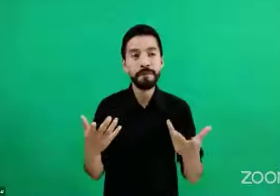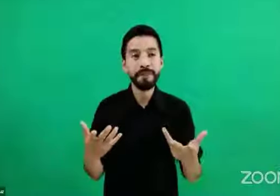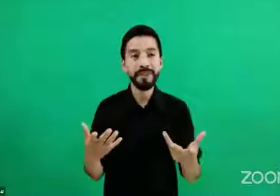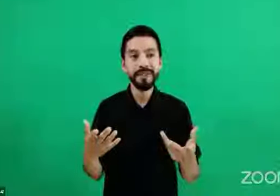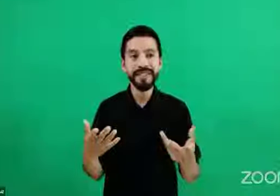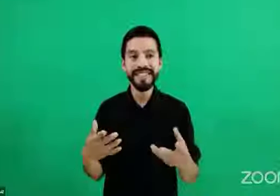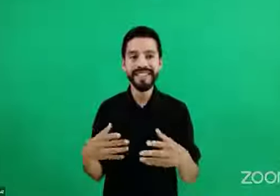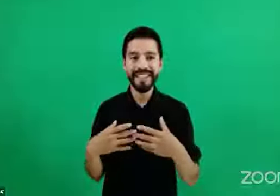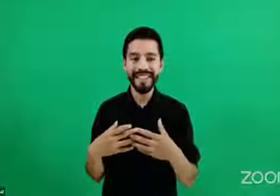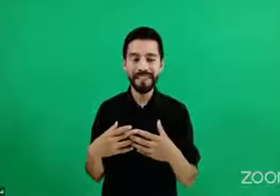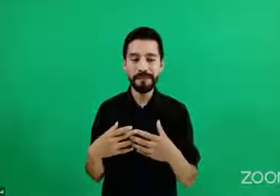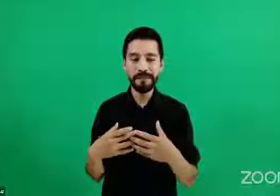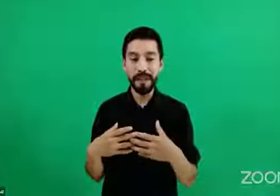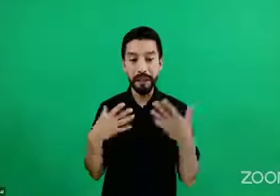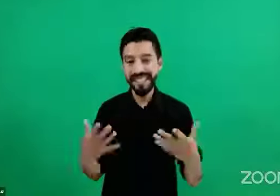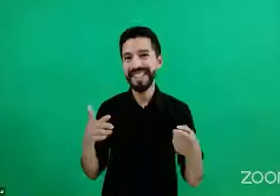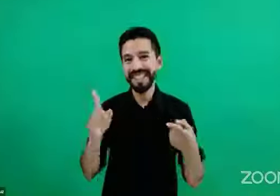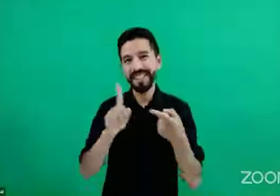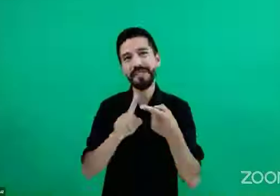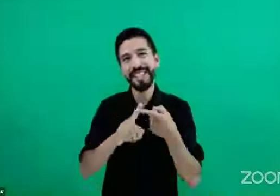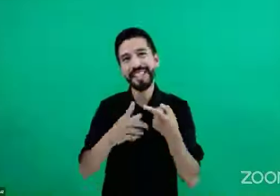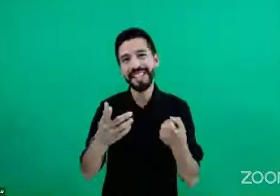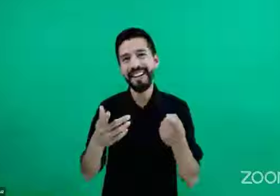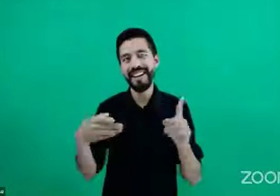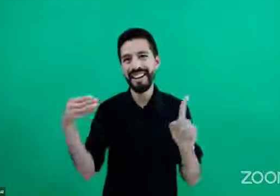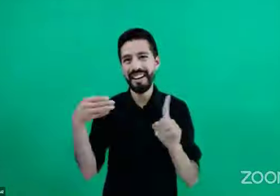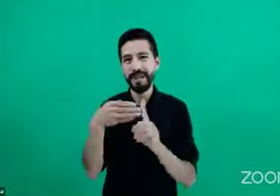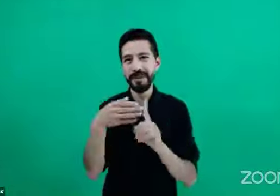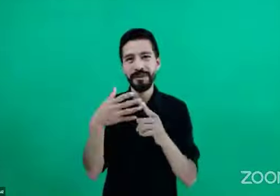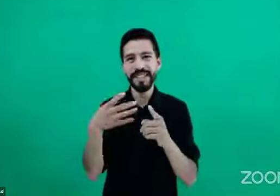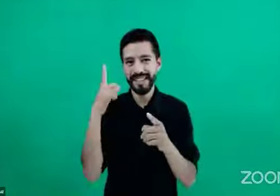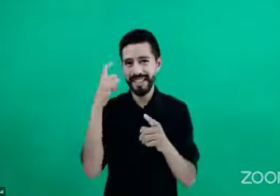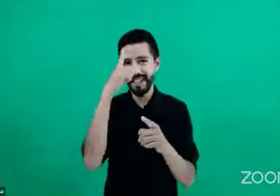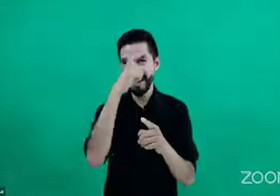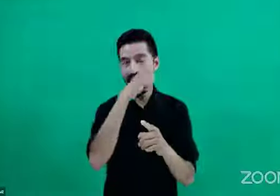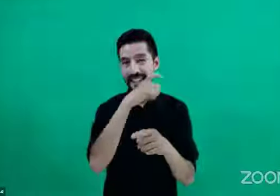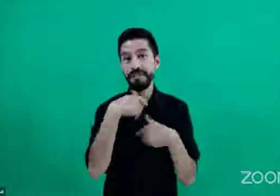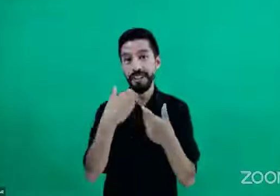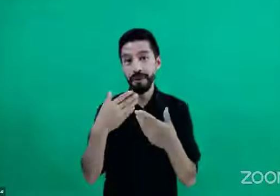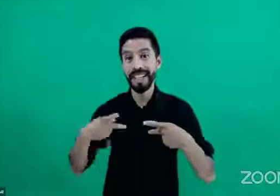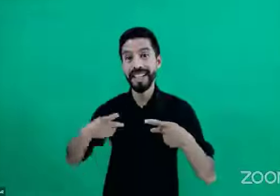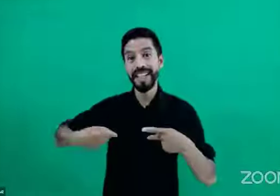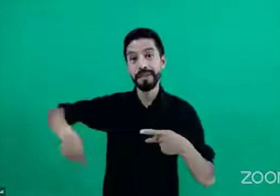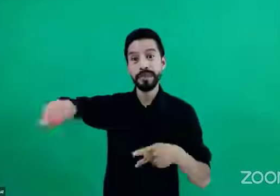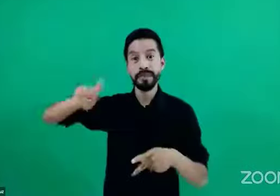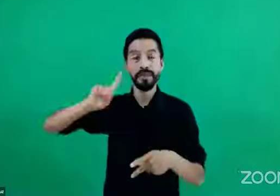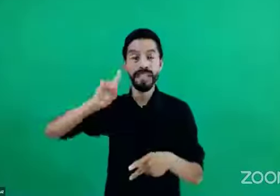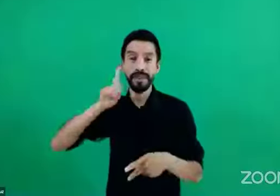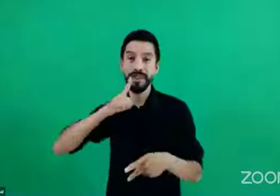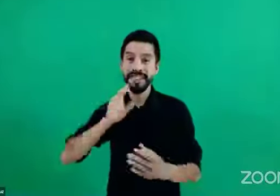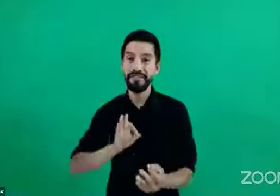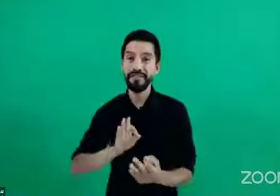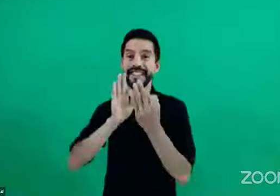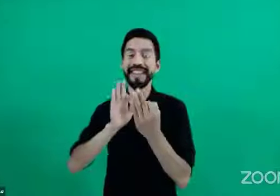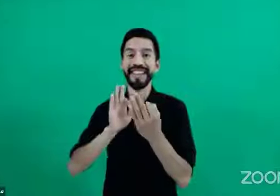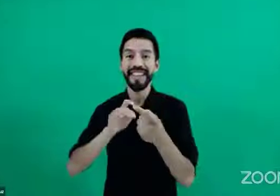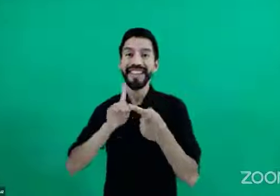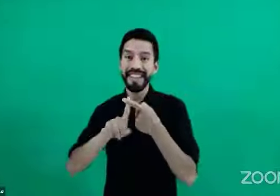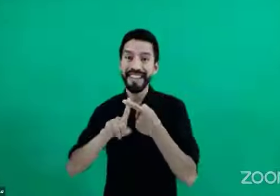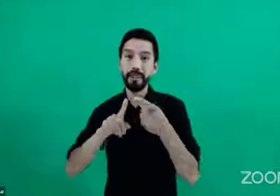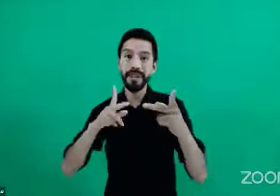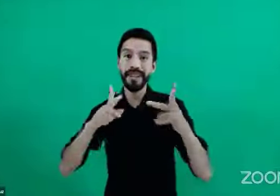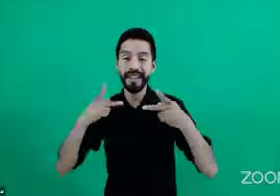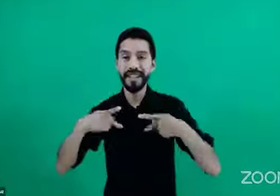erradicar. Entonces, esta siento que es la mayor dificultad que las personas sordas enfrentan.